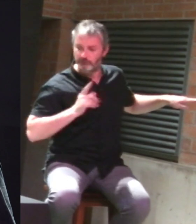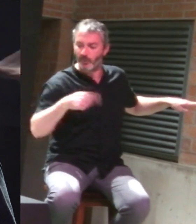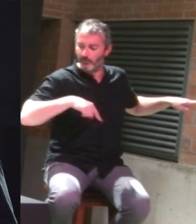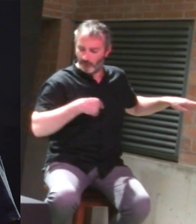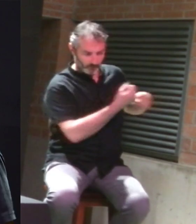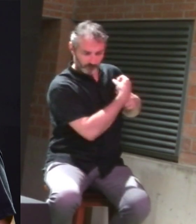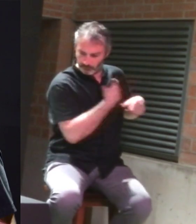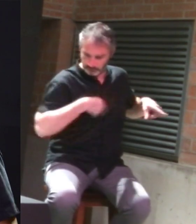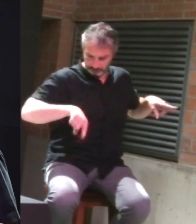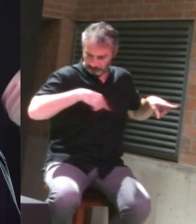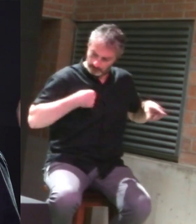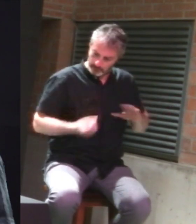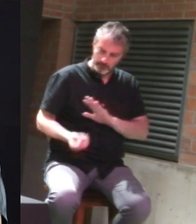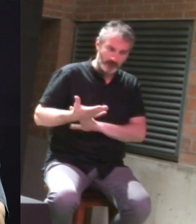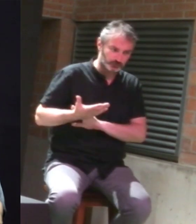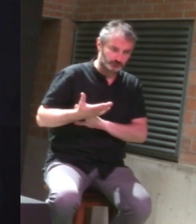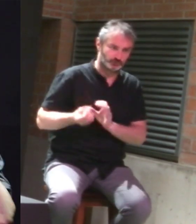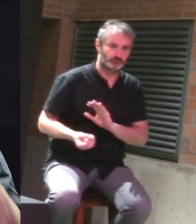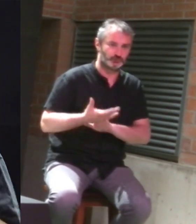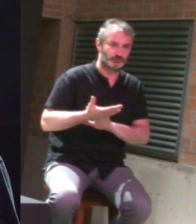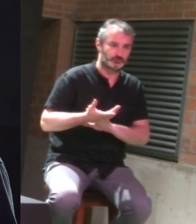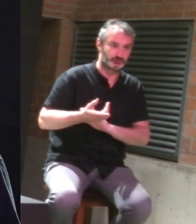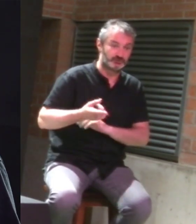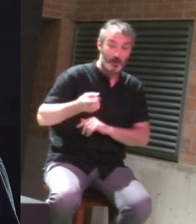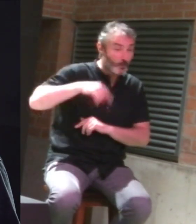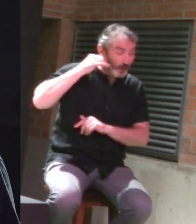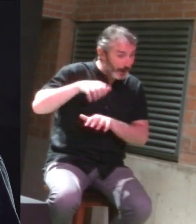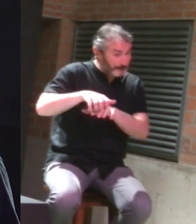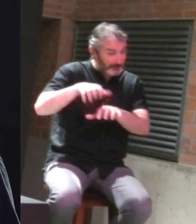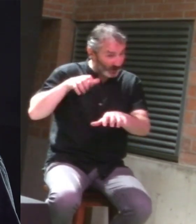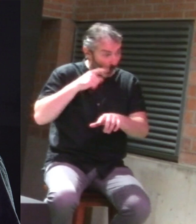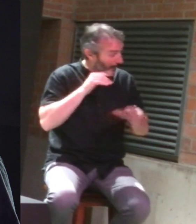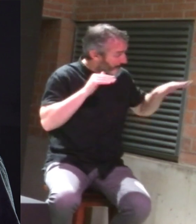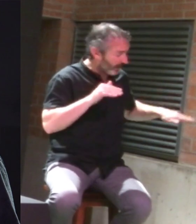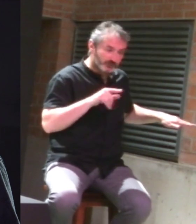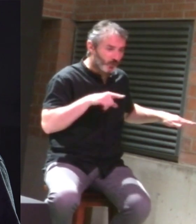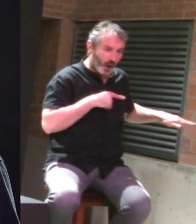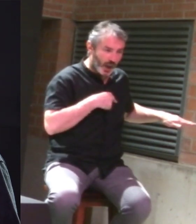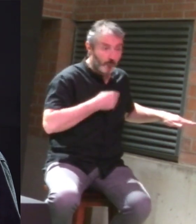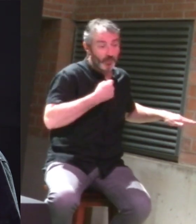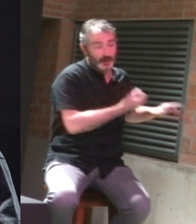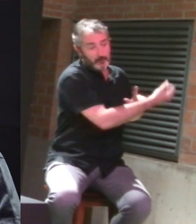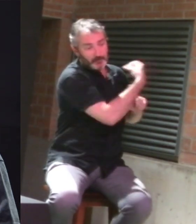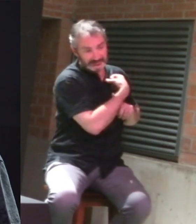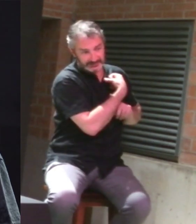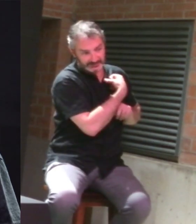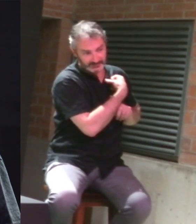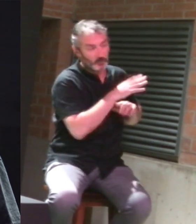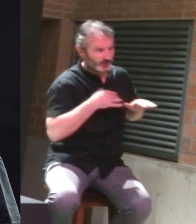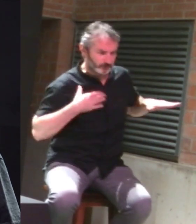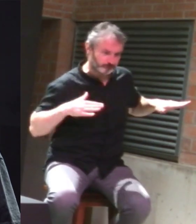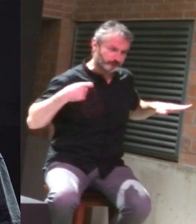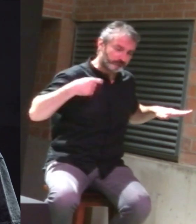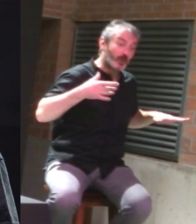los hombres de su mismo oficio, aunque ellas fueran mayoría en algunas fábricas. Destaca este objetivo